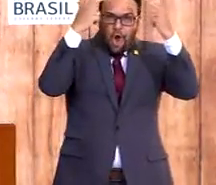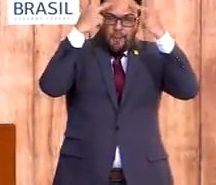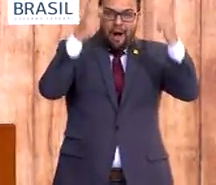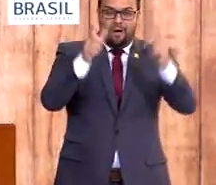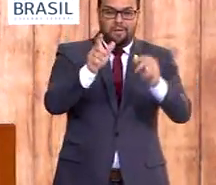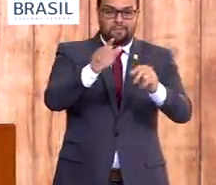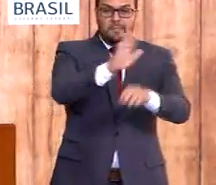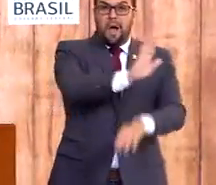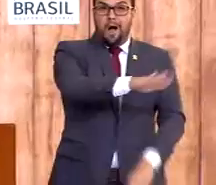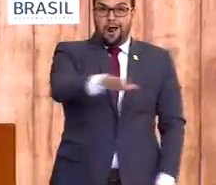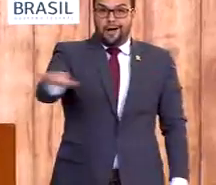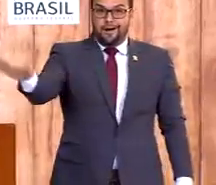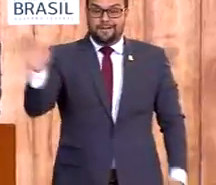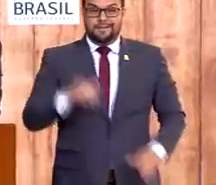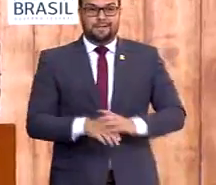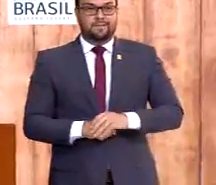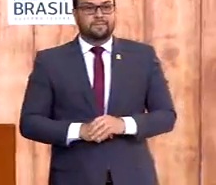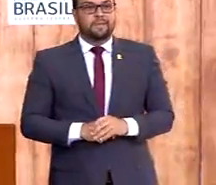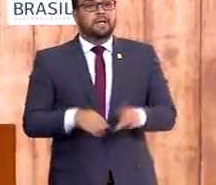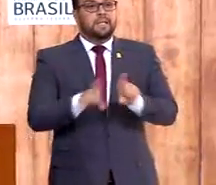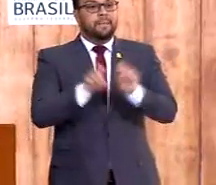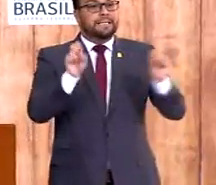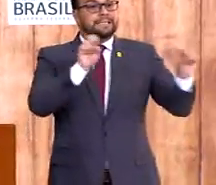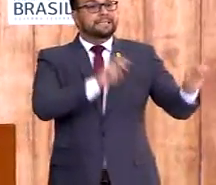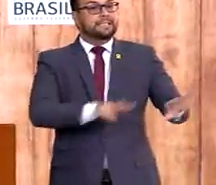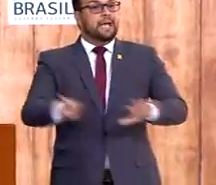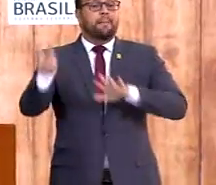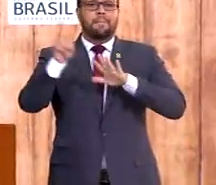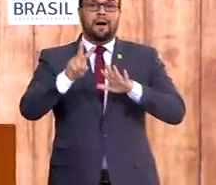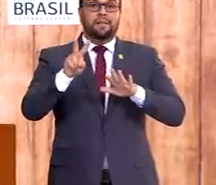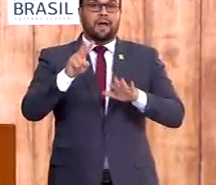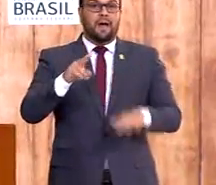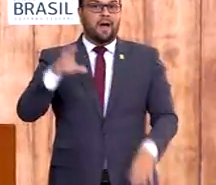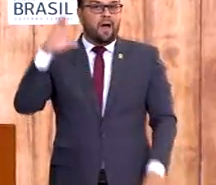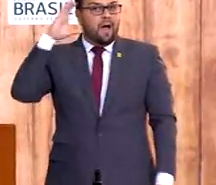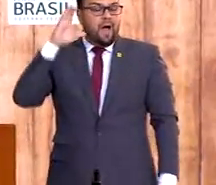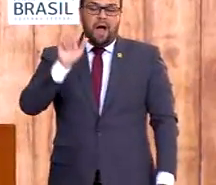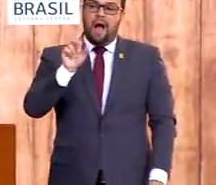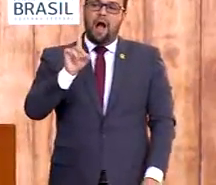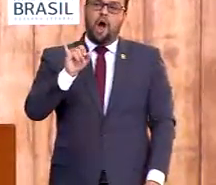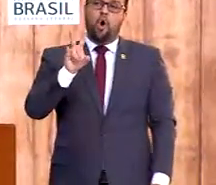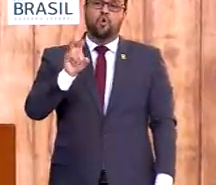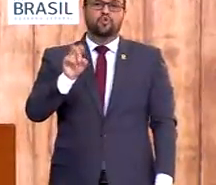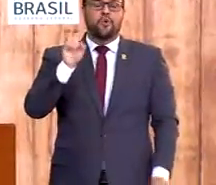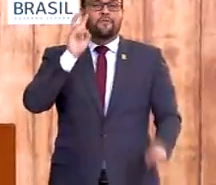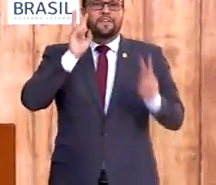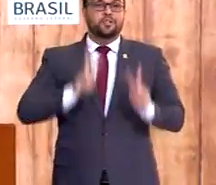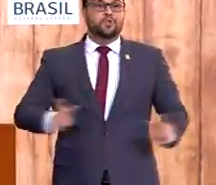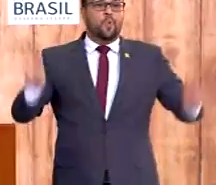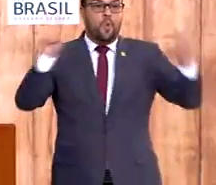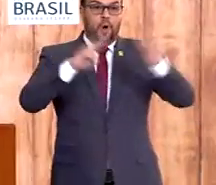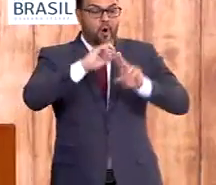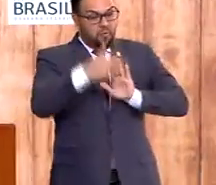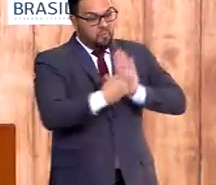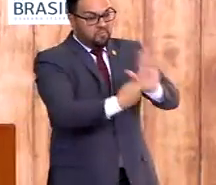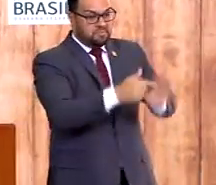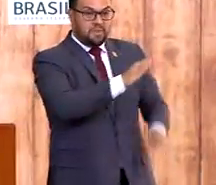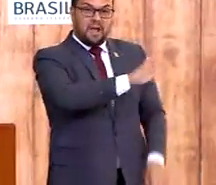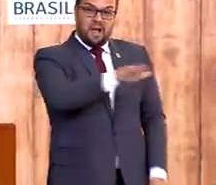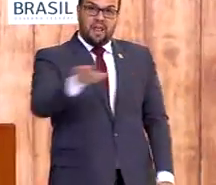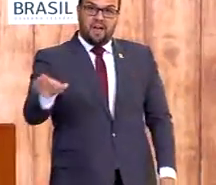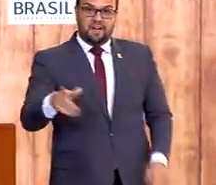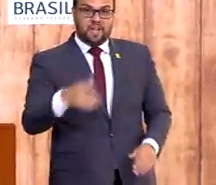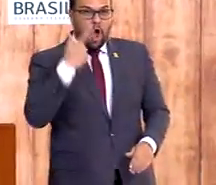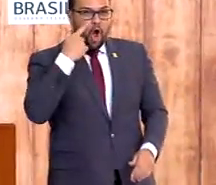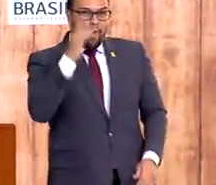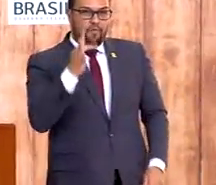da semântica do audiovisual mostramos as Crianças o mundo que a gente quer construir